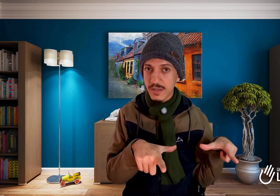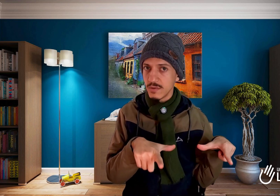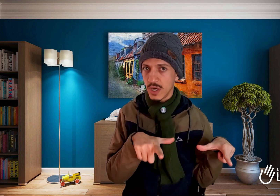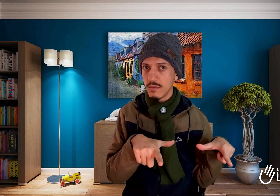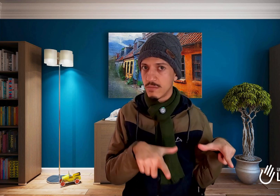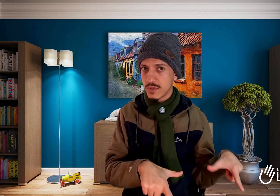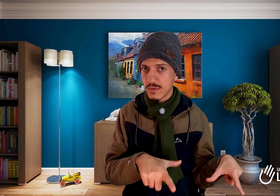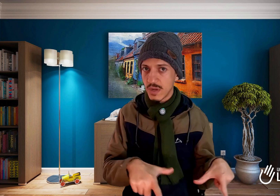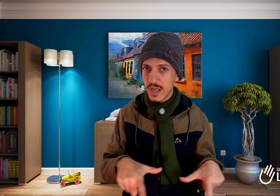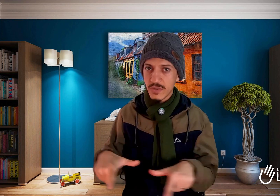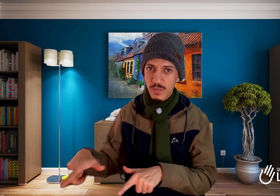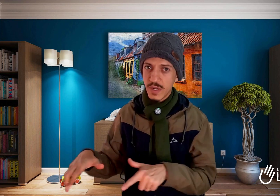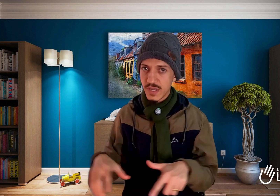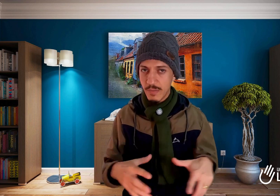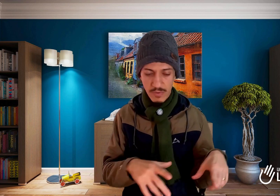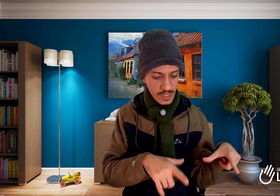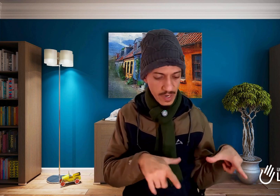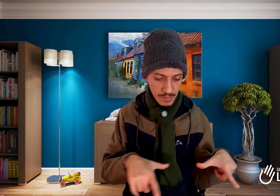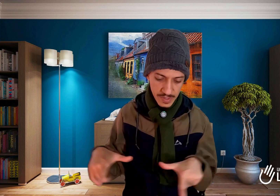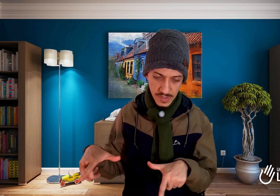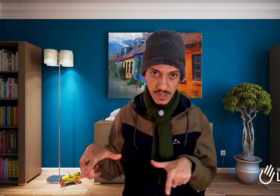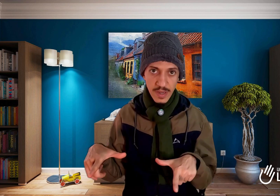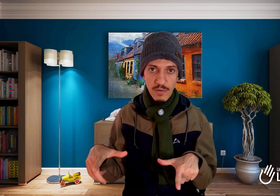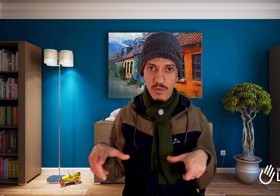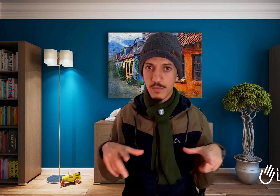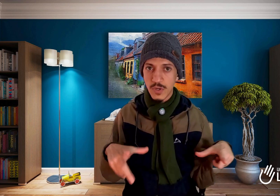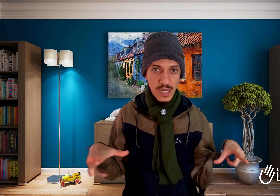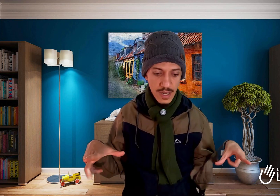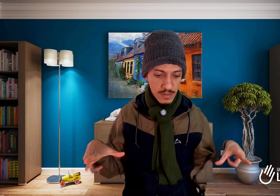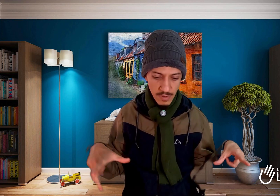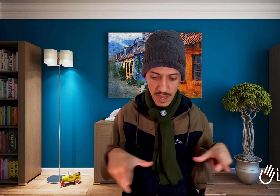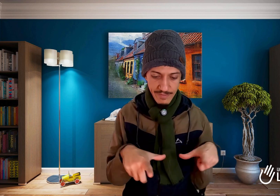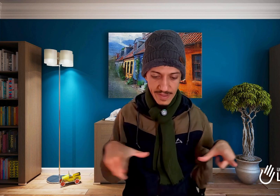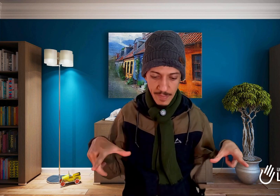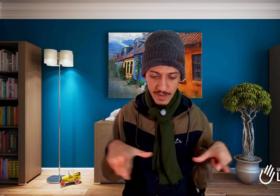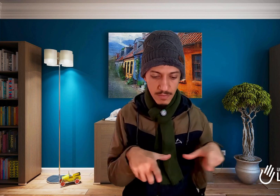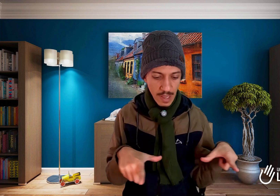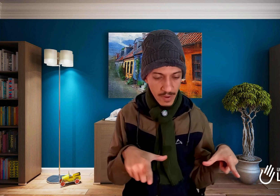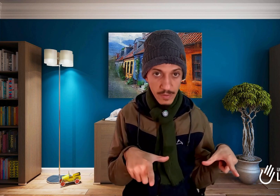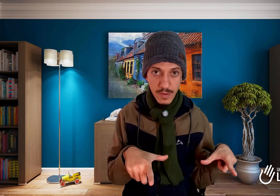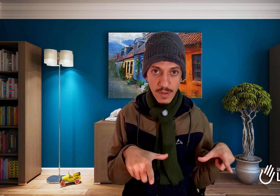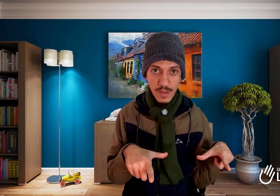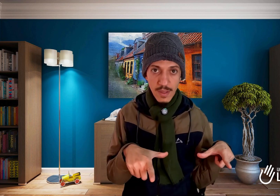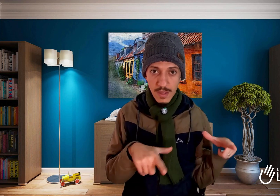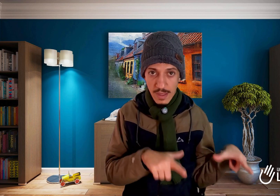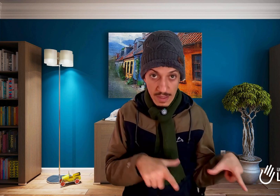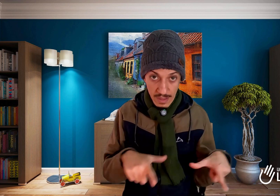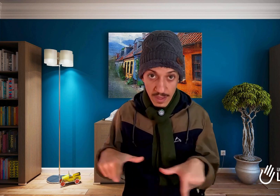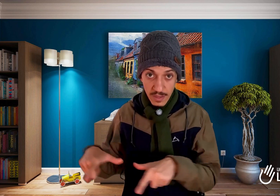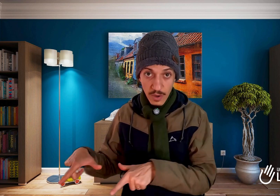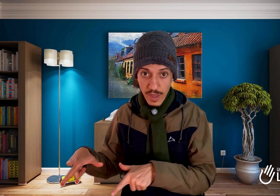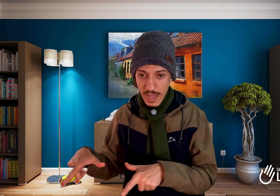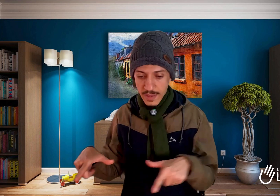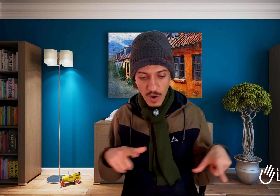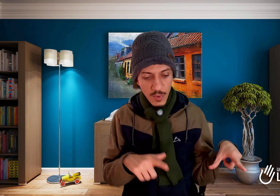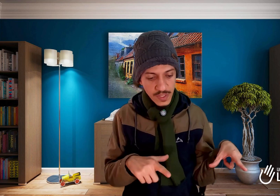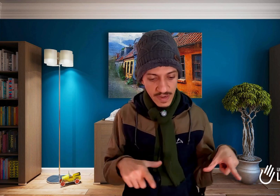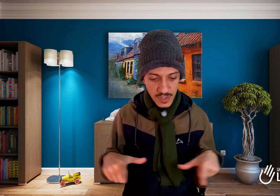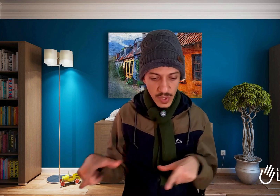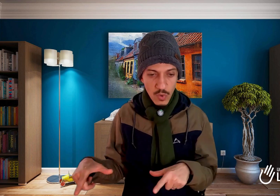chão, os azulejos, por exemplo, cerâmicas, né, ou porcelanato, vai depender do tamanho. Então, ele tem uma motivação icônica,